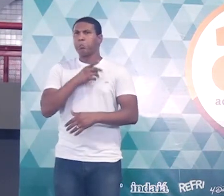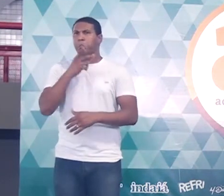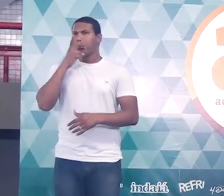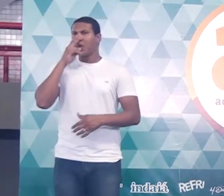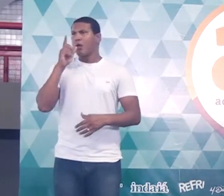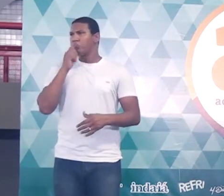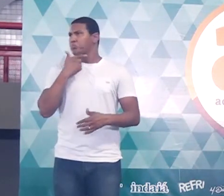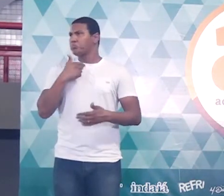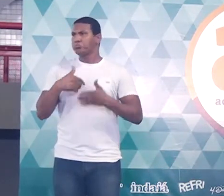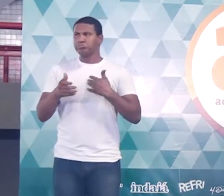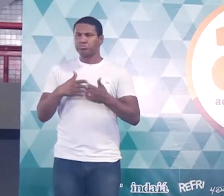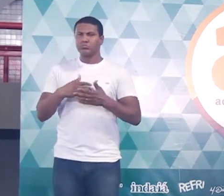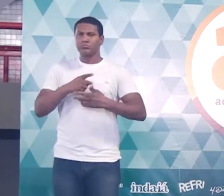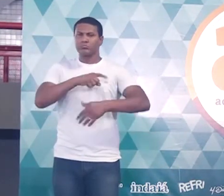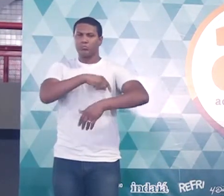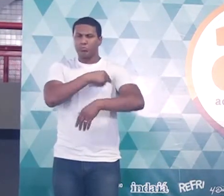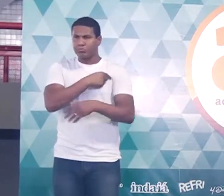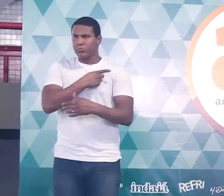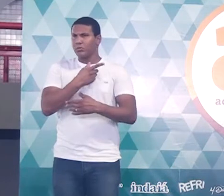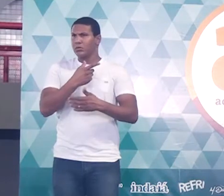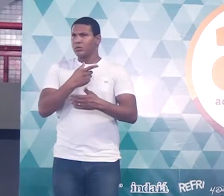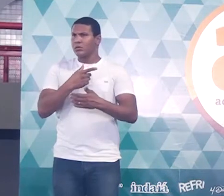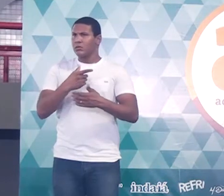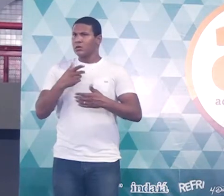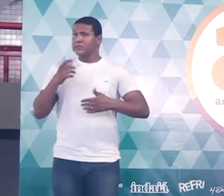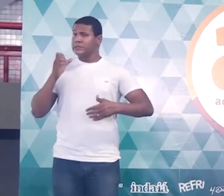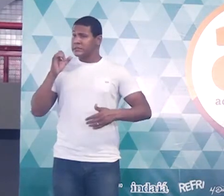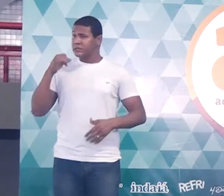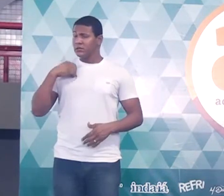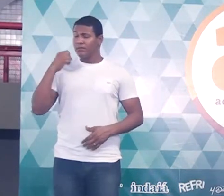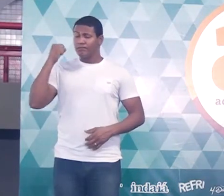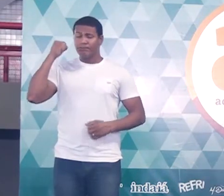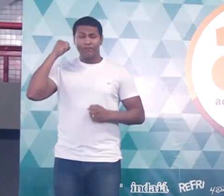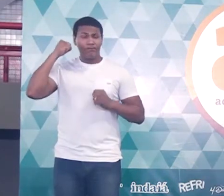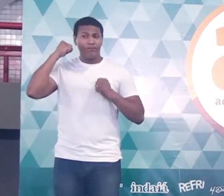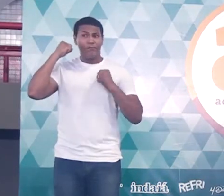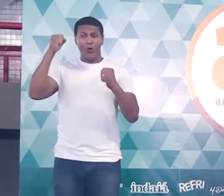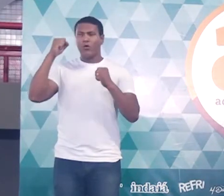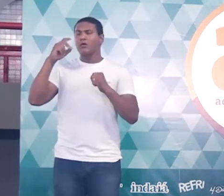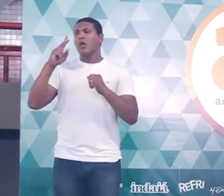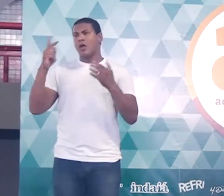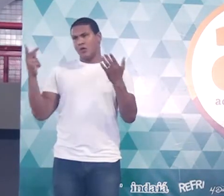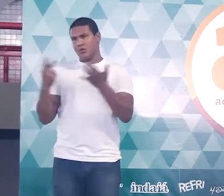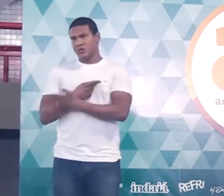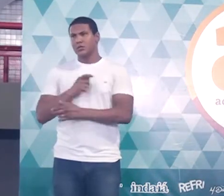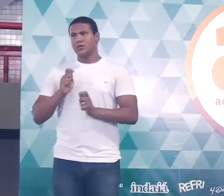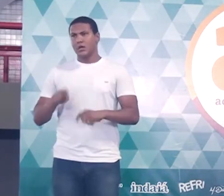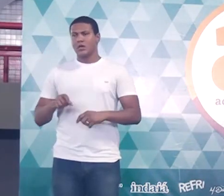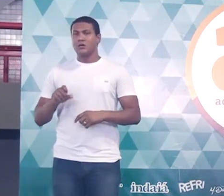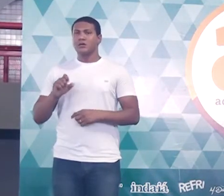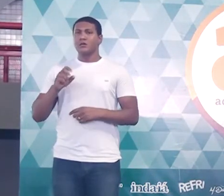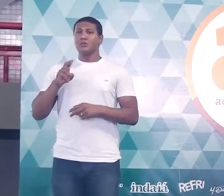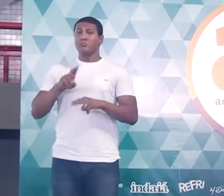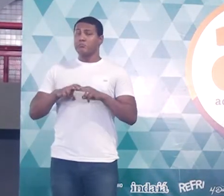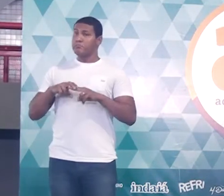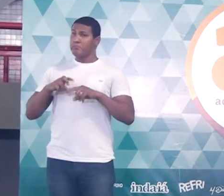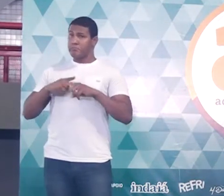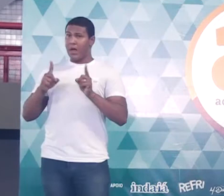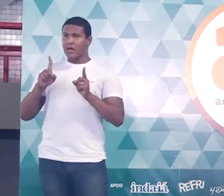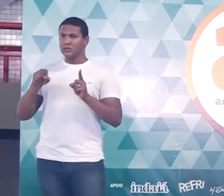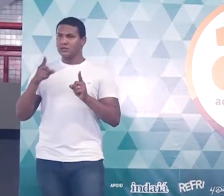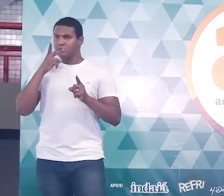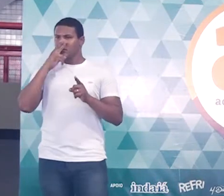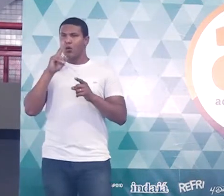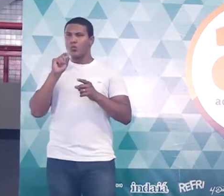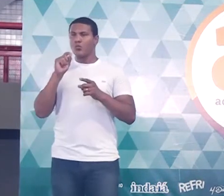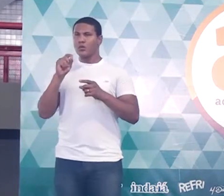água debaixo do braço. Assim, quando está muito alta, eu faço isso nas minhas filhas. Mas é com compressa, não é dar banho,